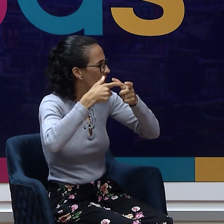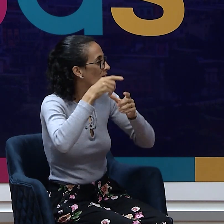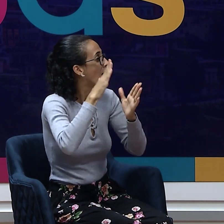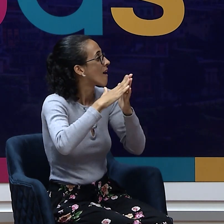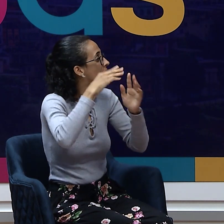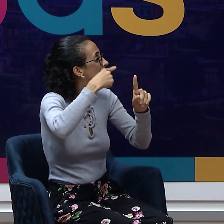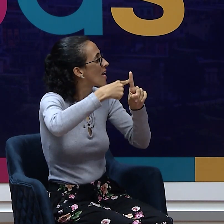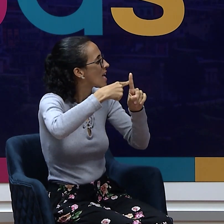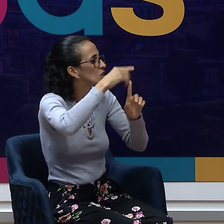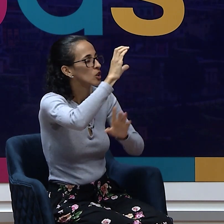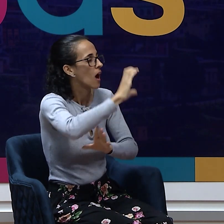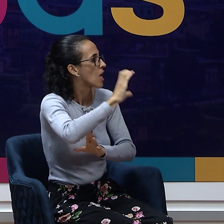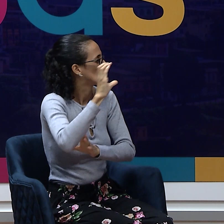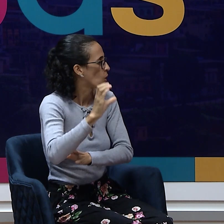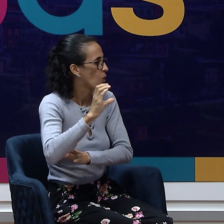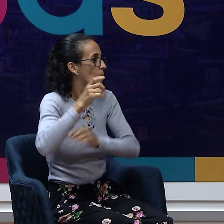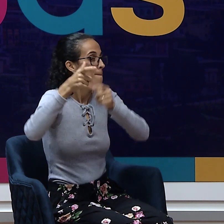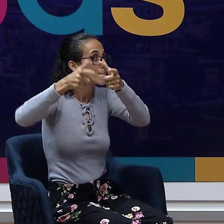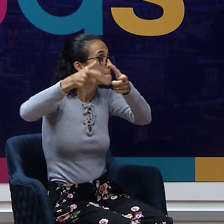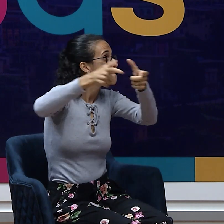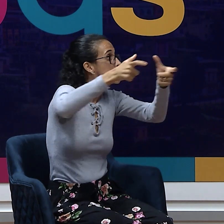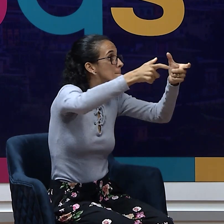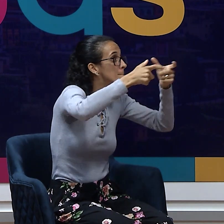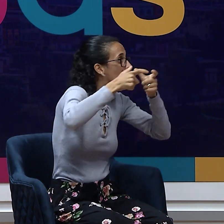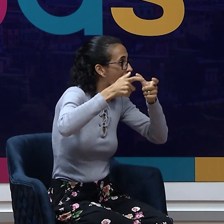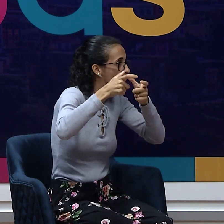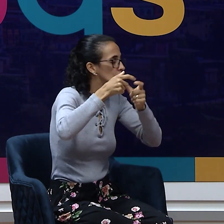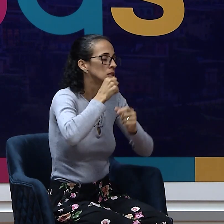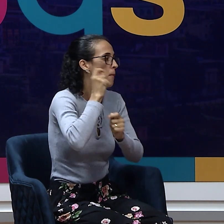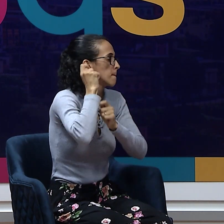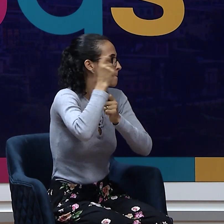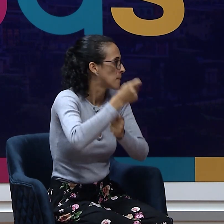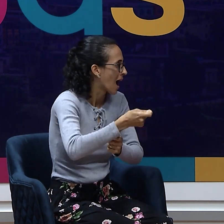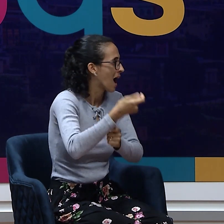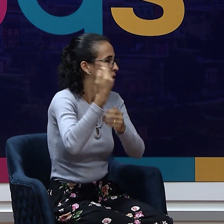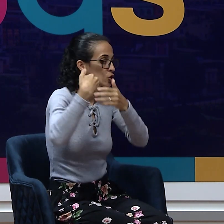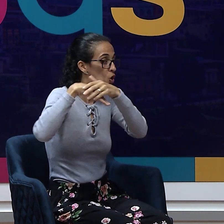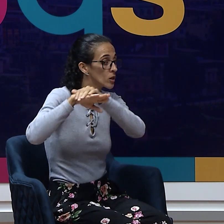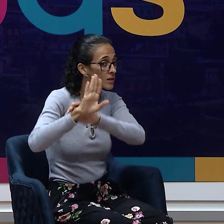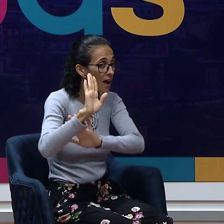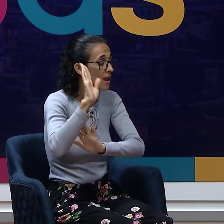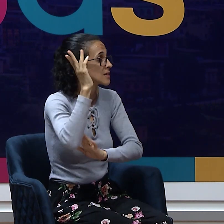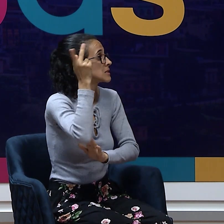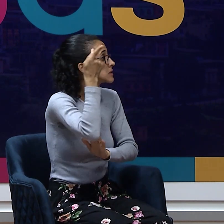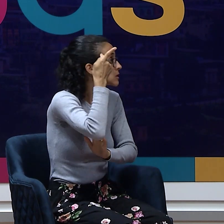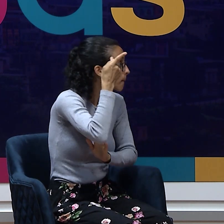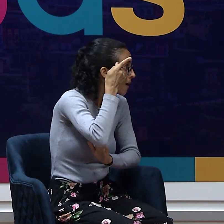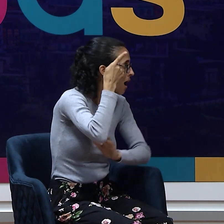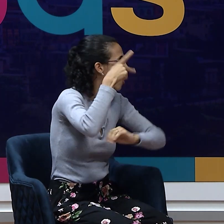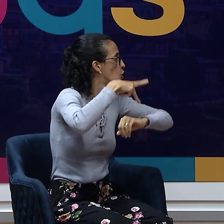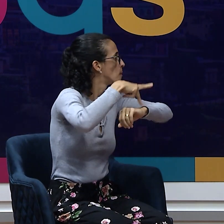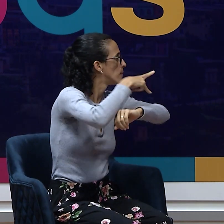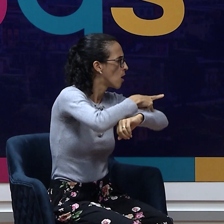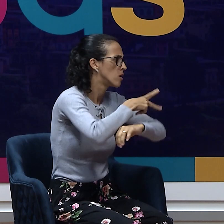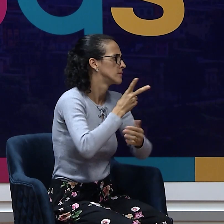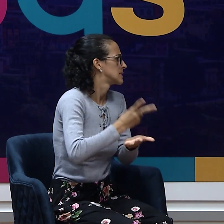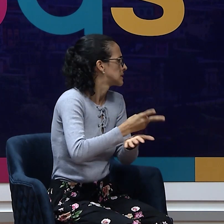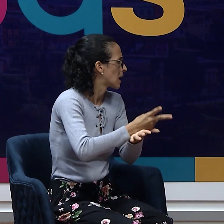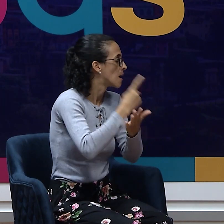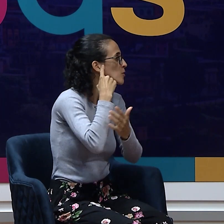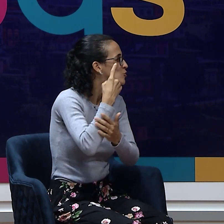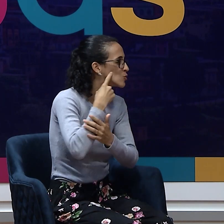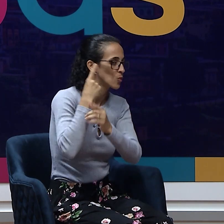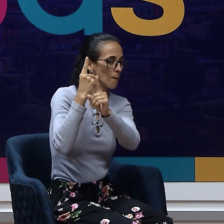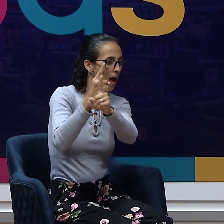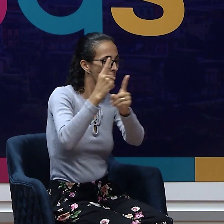temos os encontros na Pastoral dos Surdos, na Igreja Católica, e aí nós vamos, às vezes, determinado na Barra, no Dornelas, na